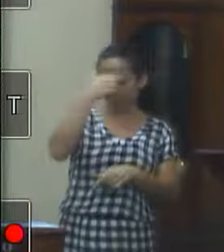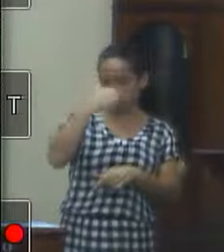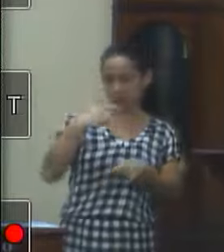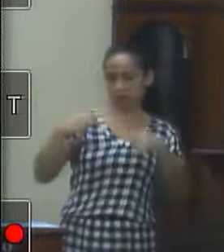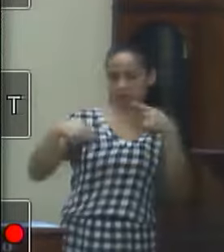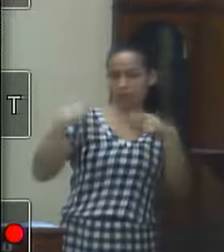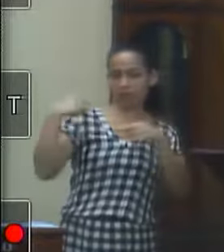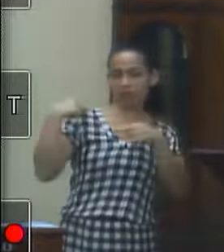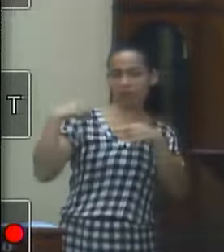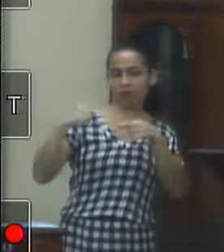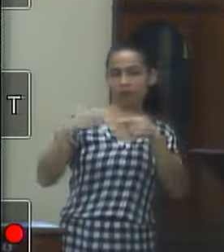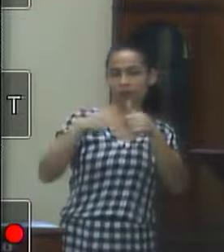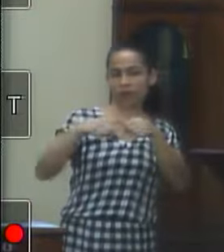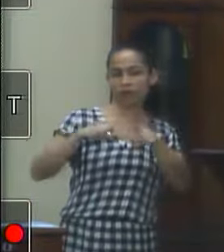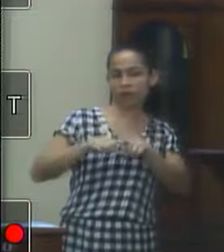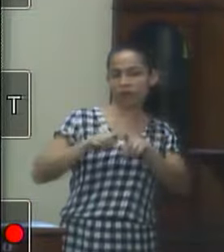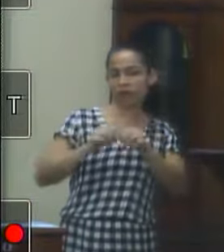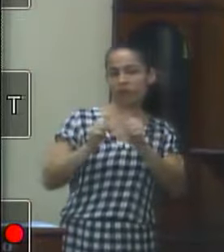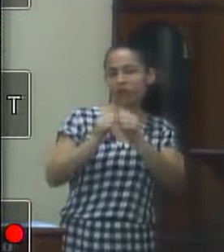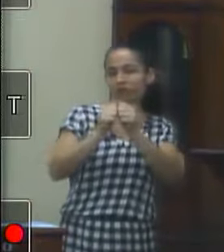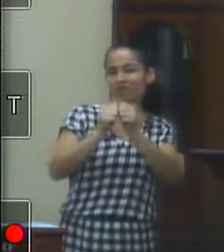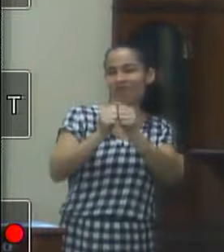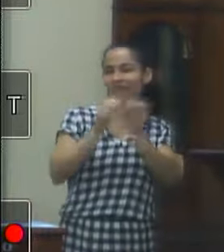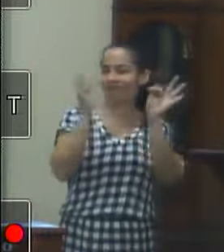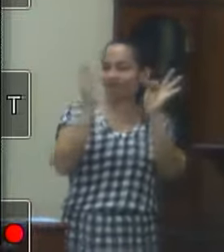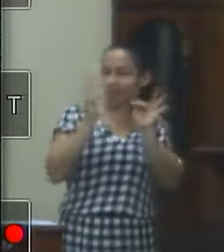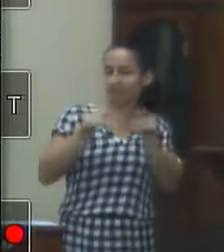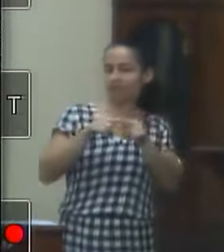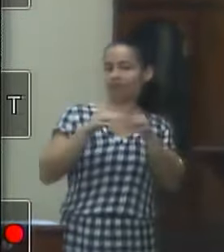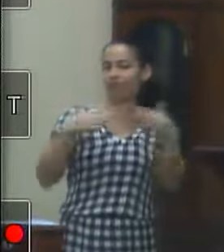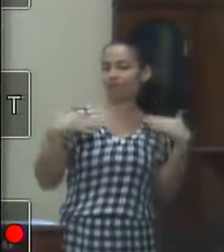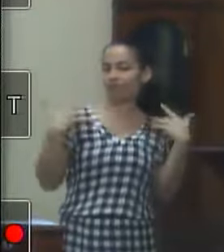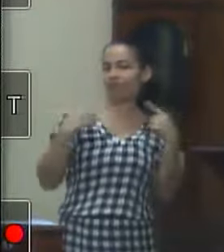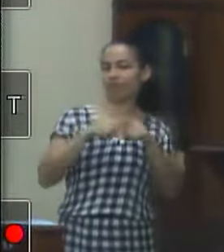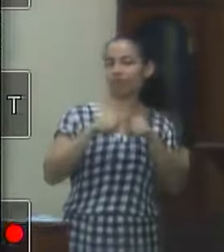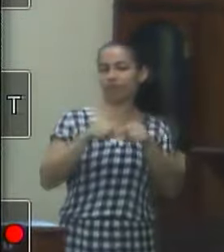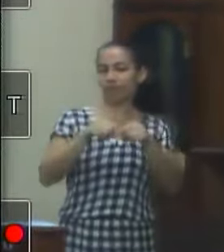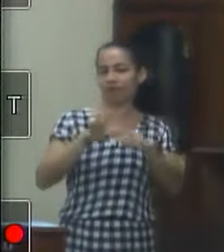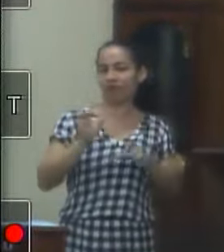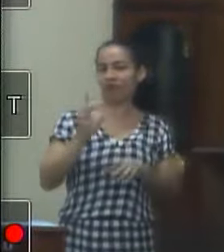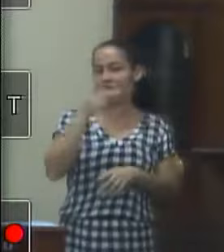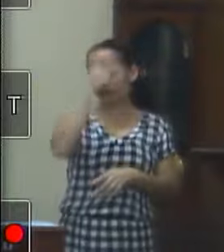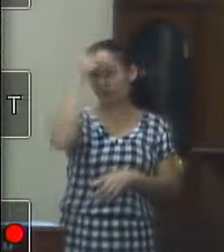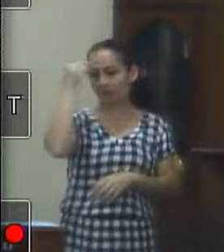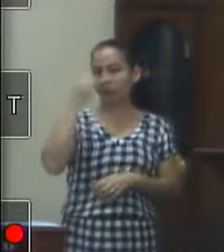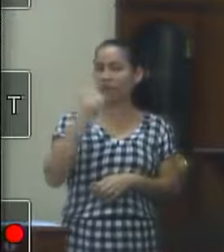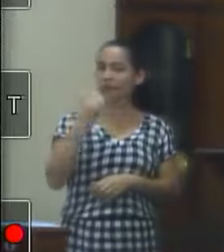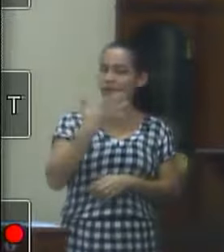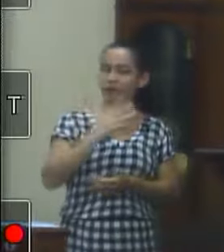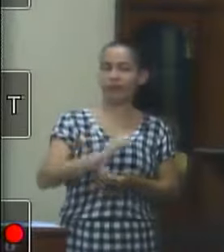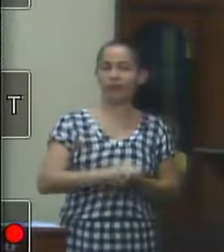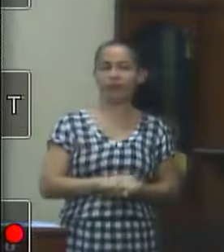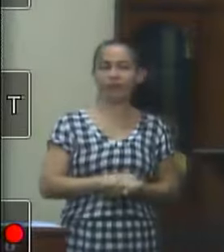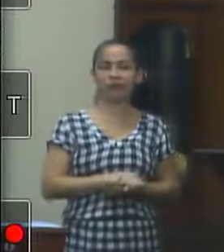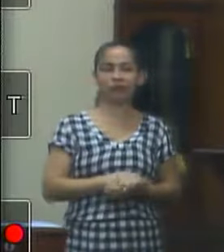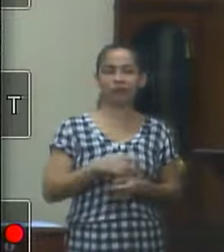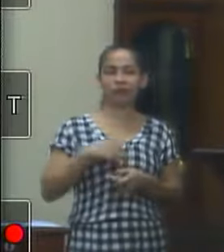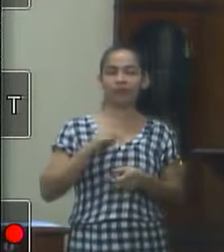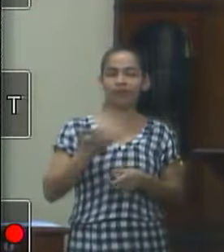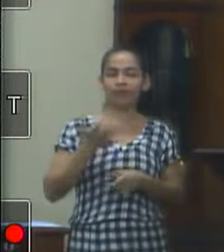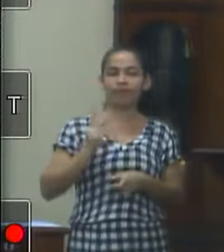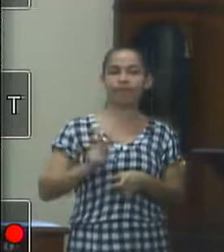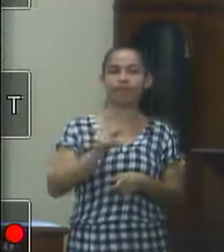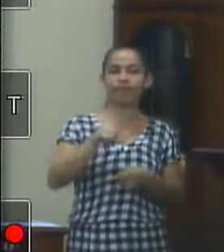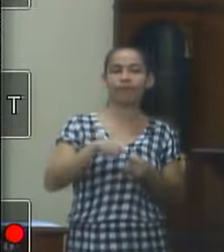estou vereador com vocês, com muita honra, com muita alegria, porque aqui só tem pessoas de bem, procurando